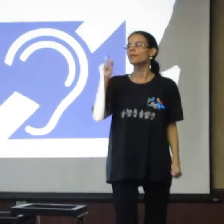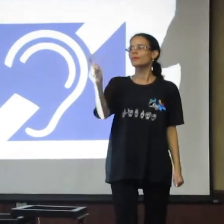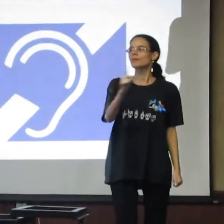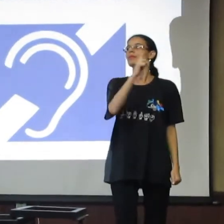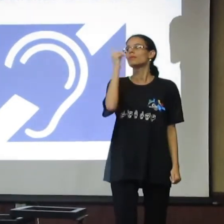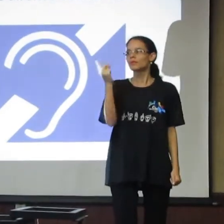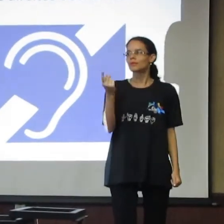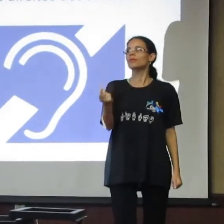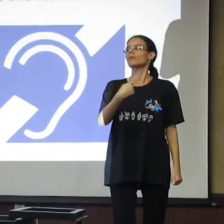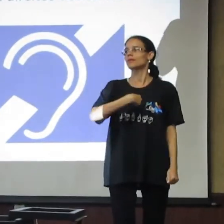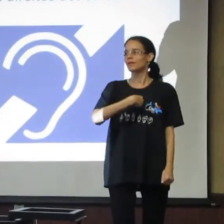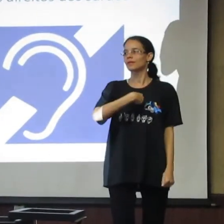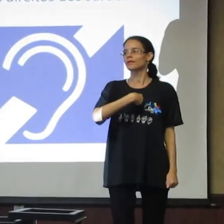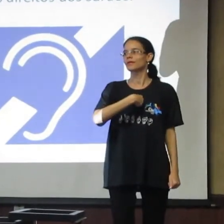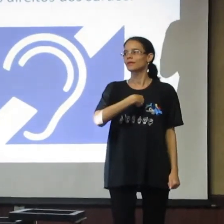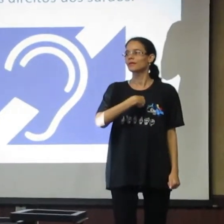Mas que todos venham